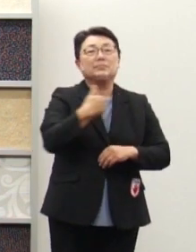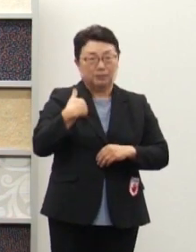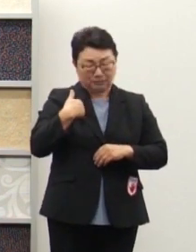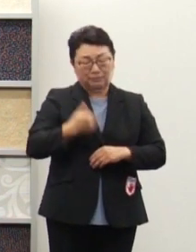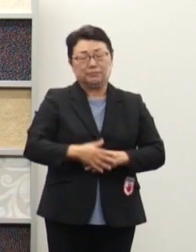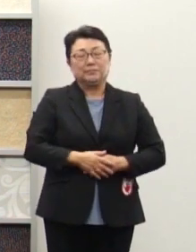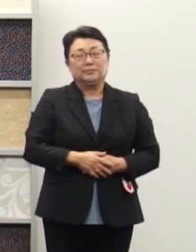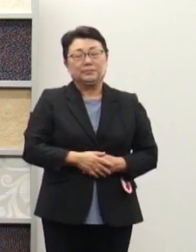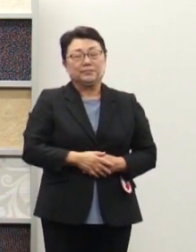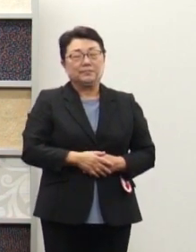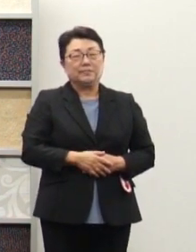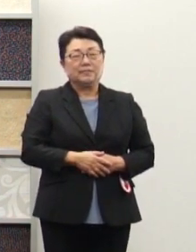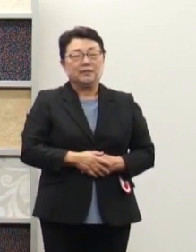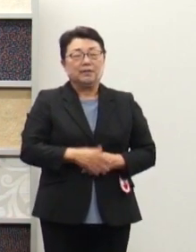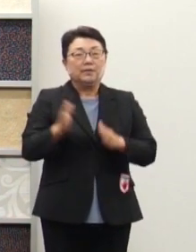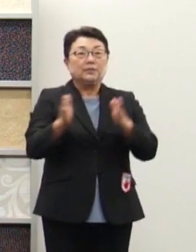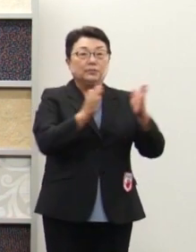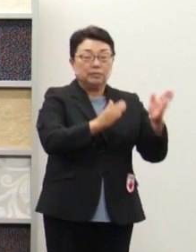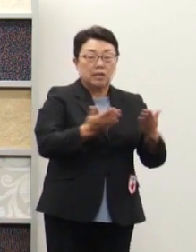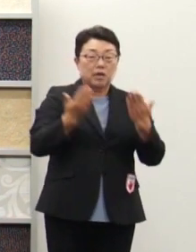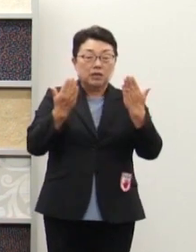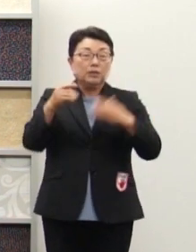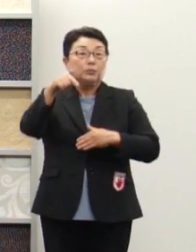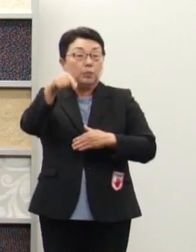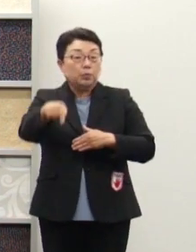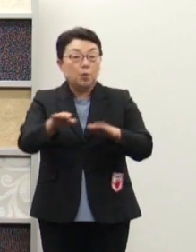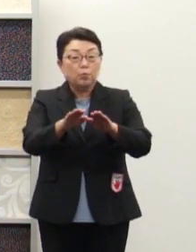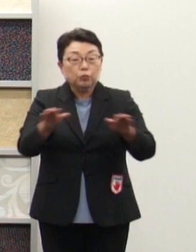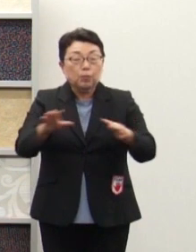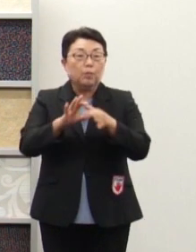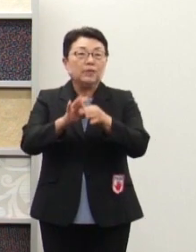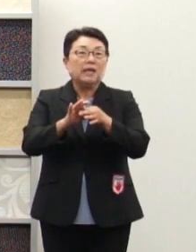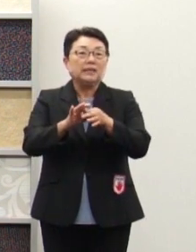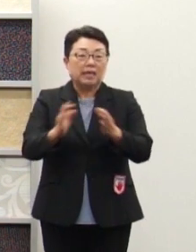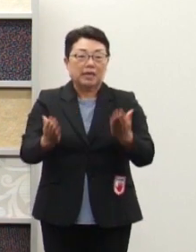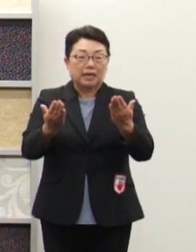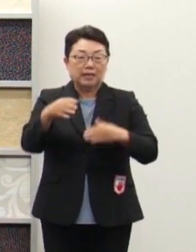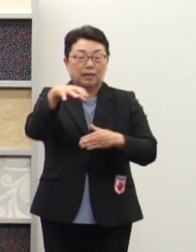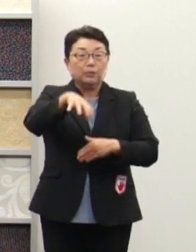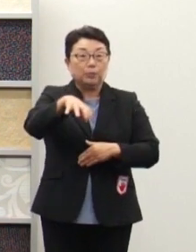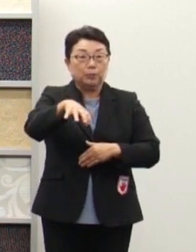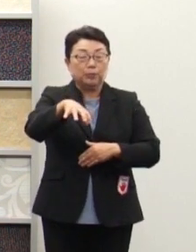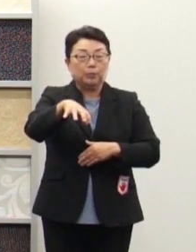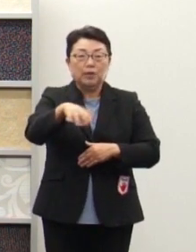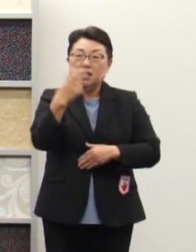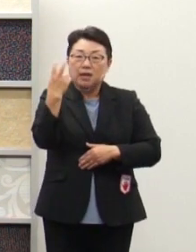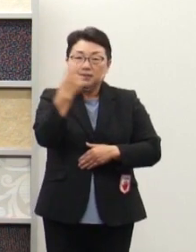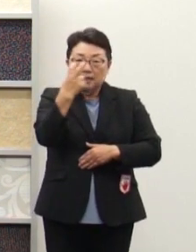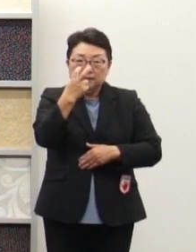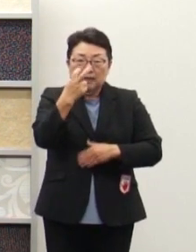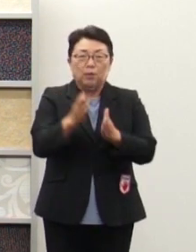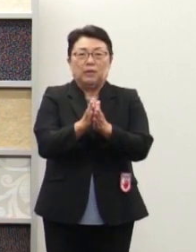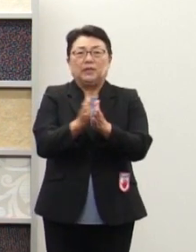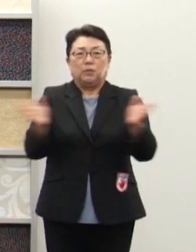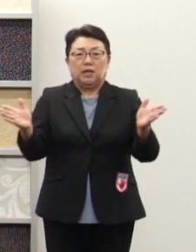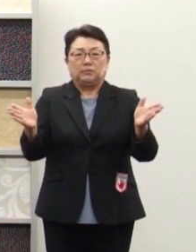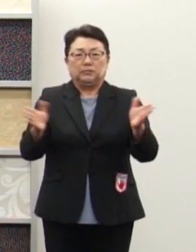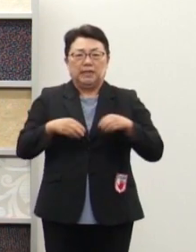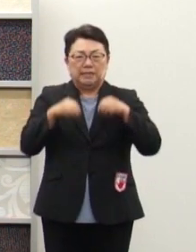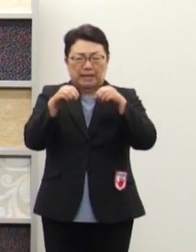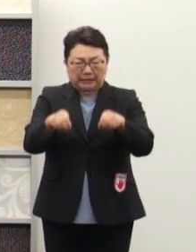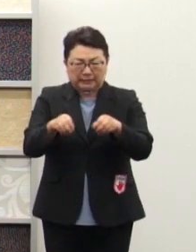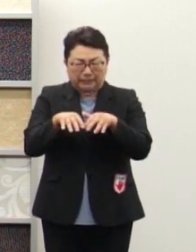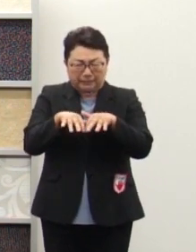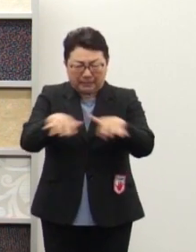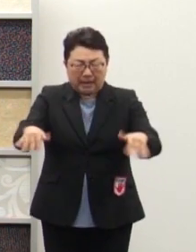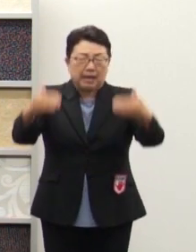。また学校など子どもに関係する施設につきましては、検査範囲の拡大により感染の連鎖を防